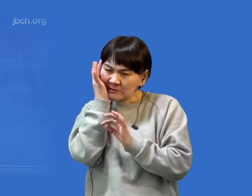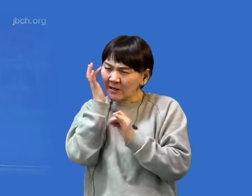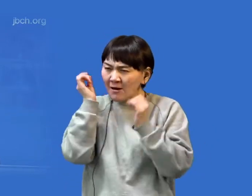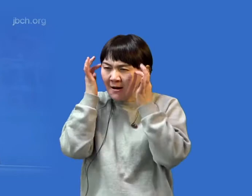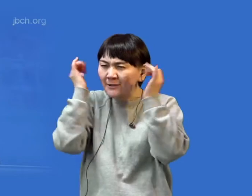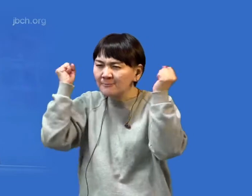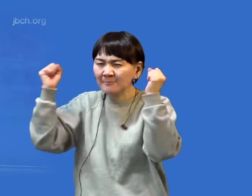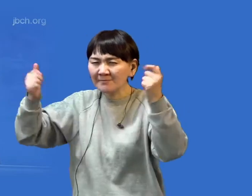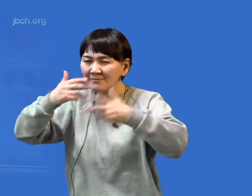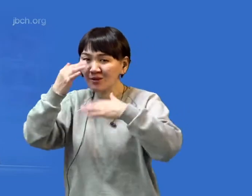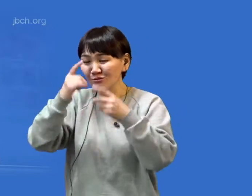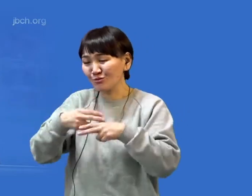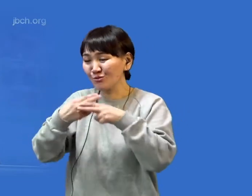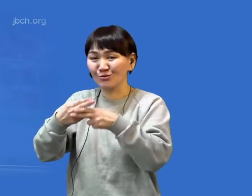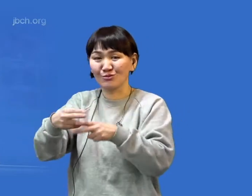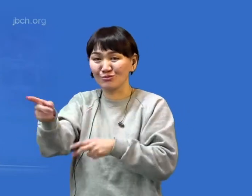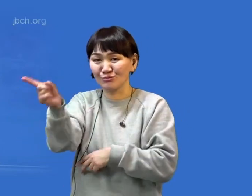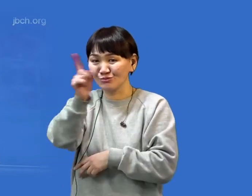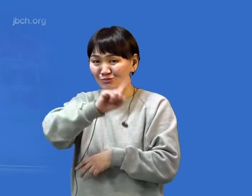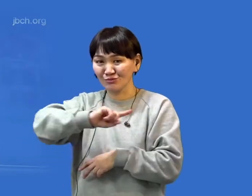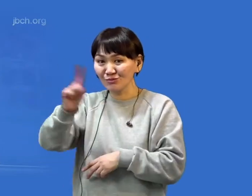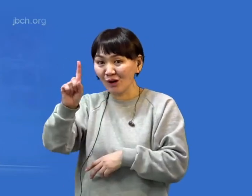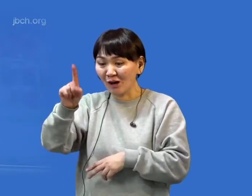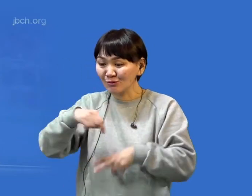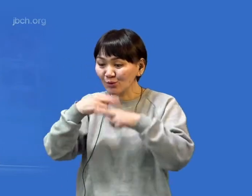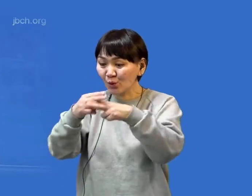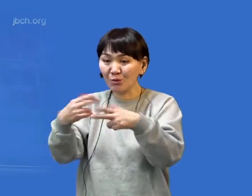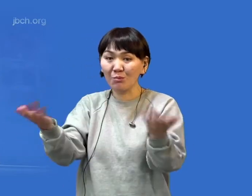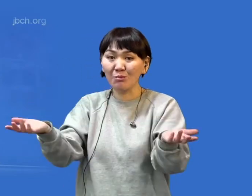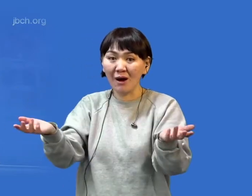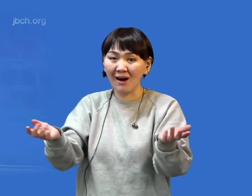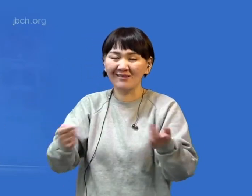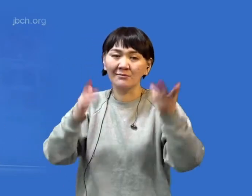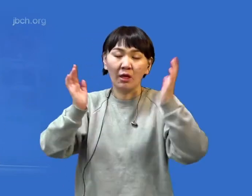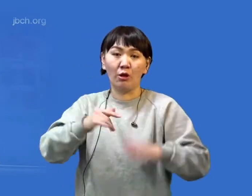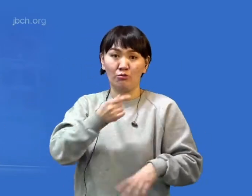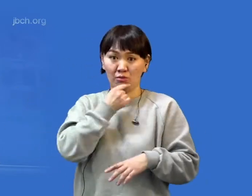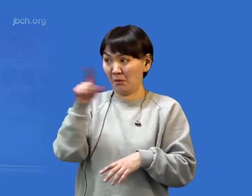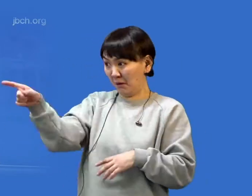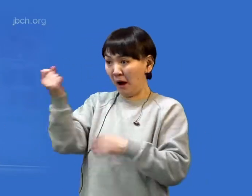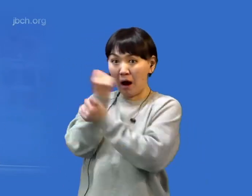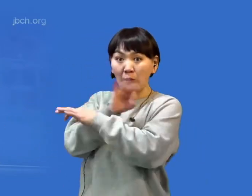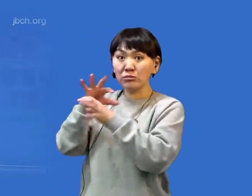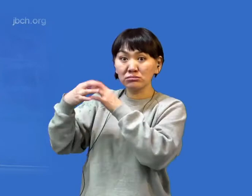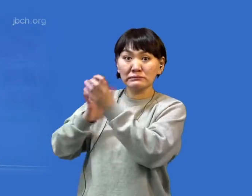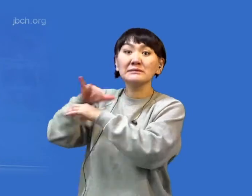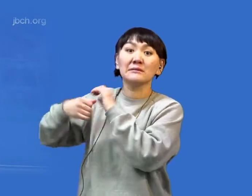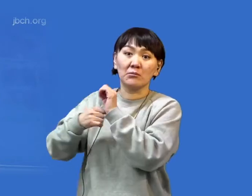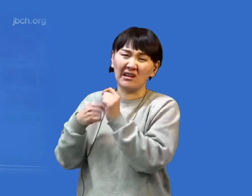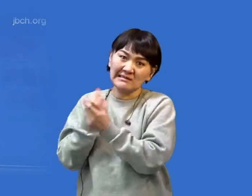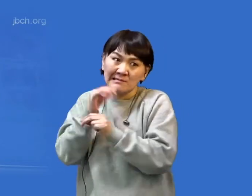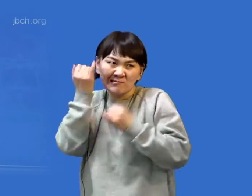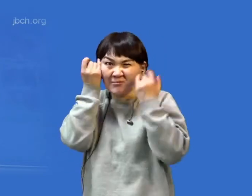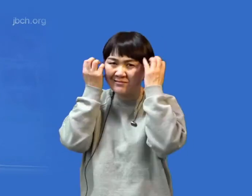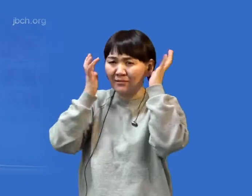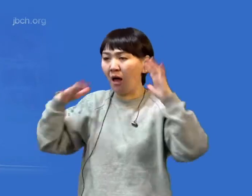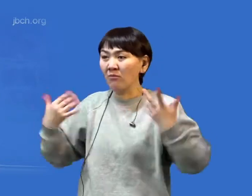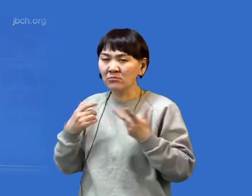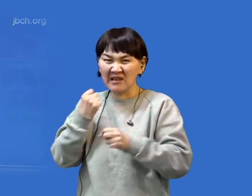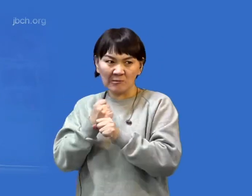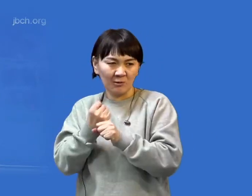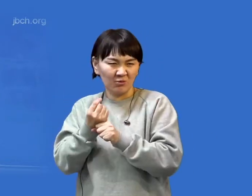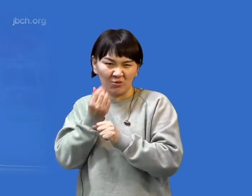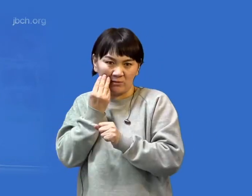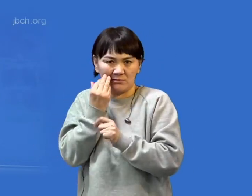сахилгажуулал гэж юм би. Аврагдаагүй бол сахилгажуулал байхгүй. Тэ мэ удахгүй там руу явах юм шиндэг үү? Өөрийнхөө дураар амьдраа гэдэг. Тэ мэ